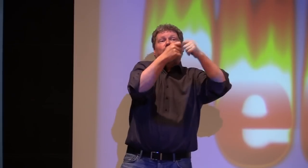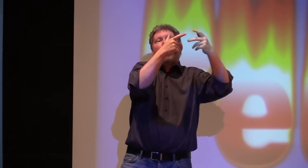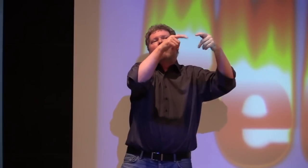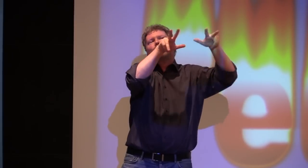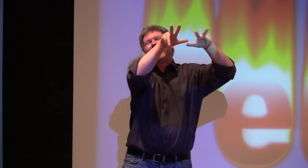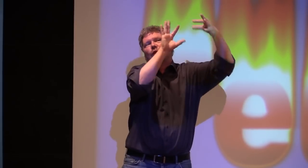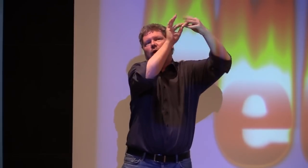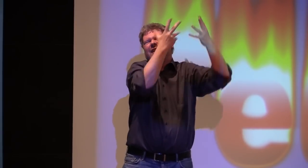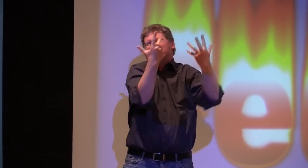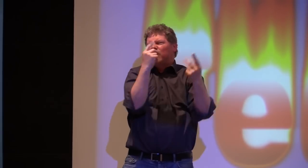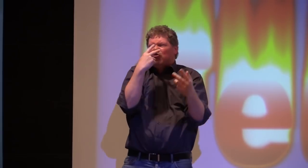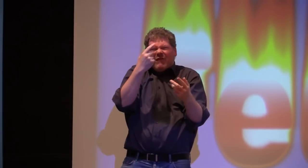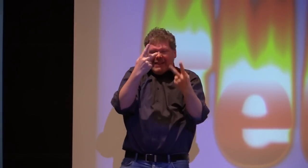einen Gelder für ein neues Projekt.